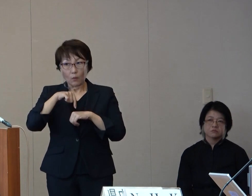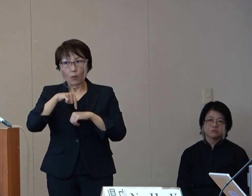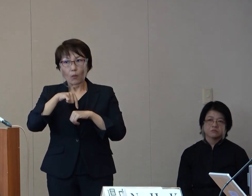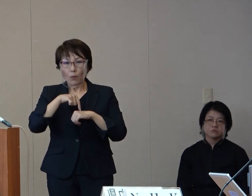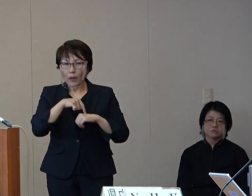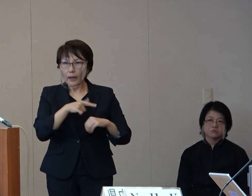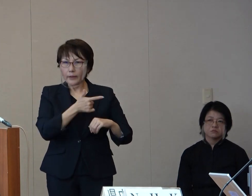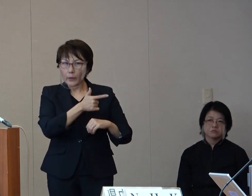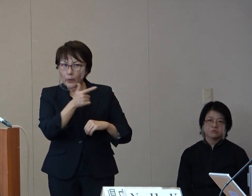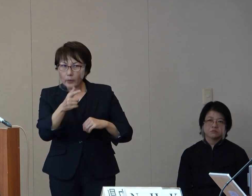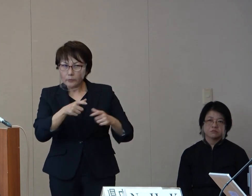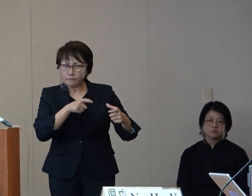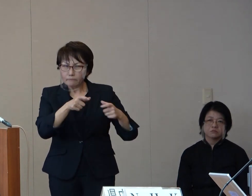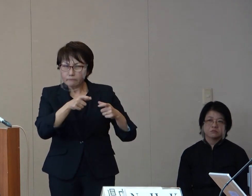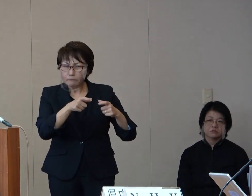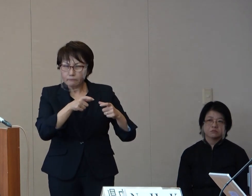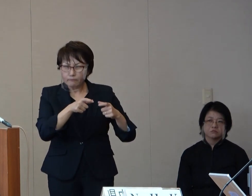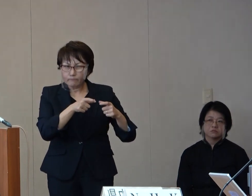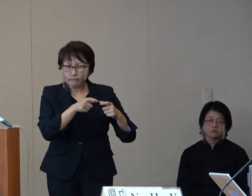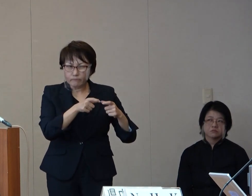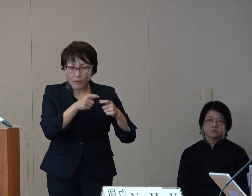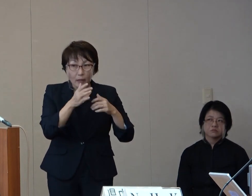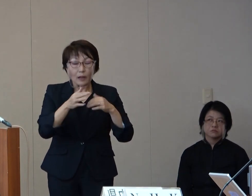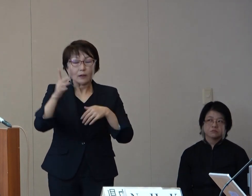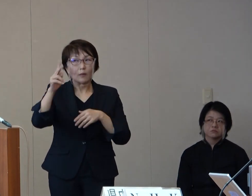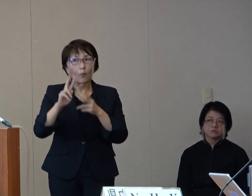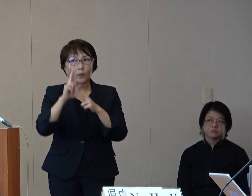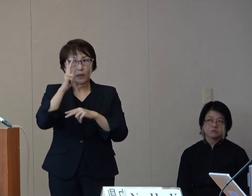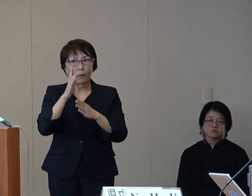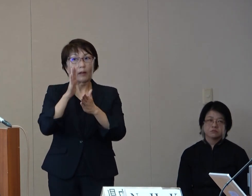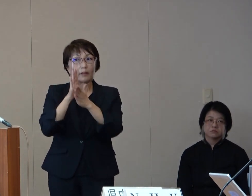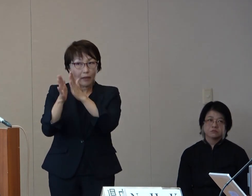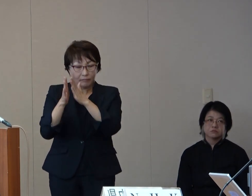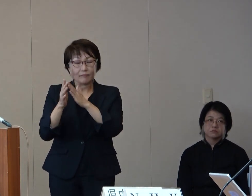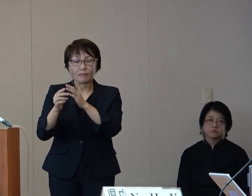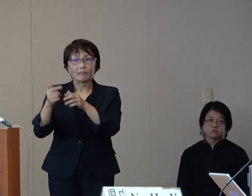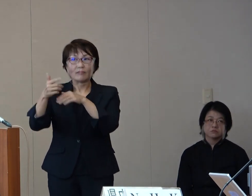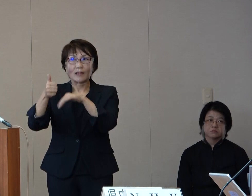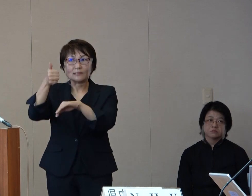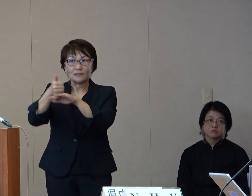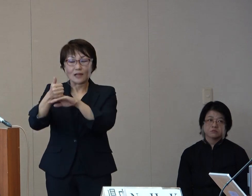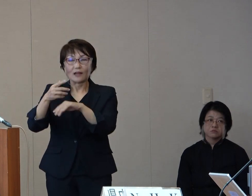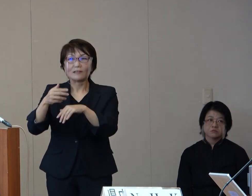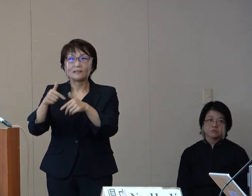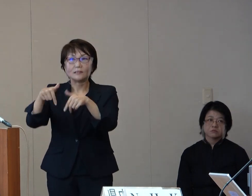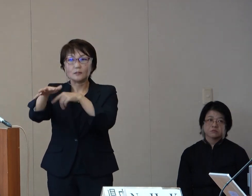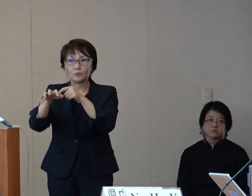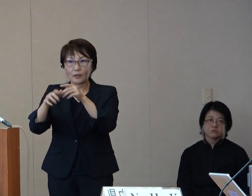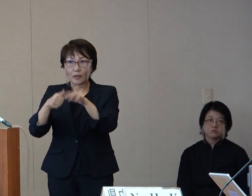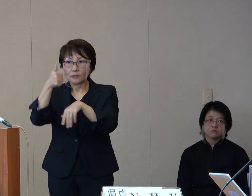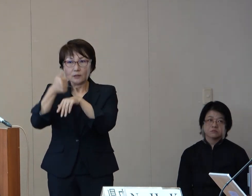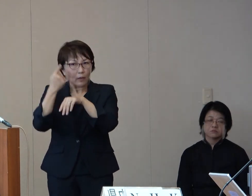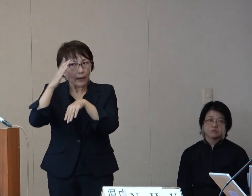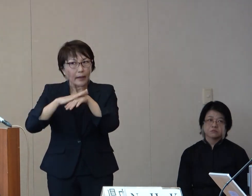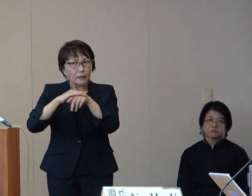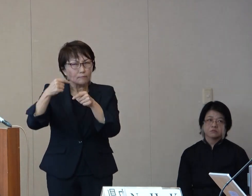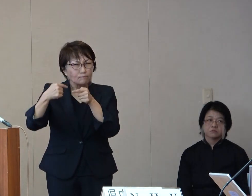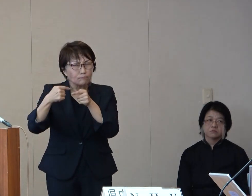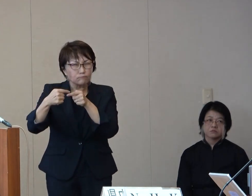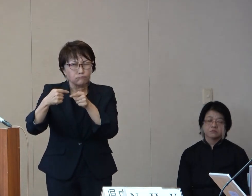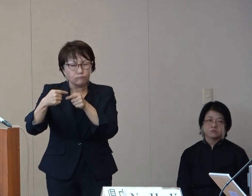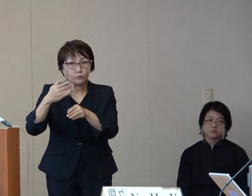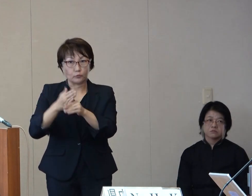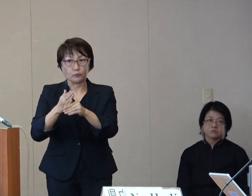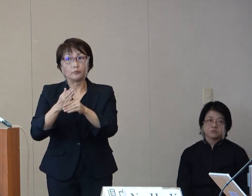ブーブー合わせておりますよデザインと大きな剣の考えは後はその休憩するまでに中朝